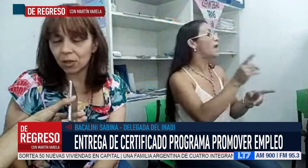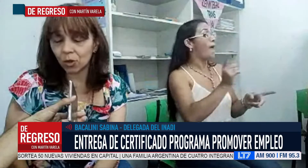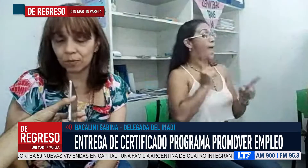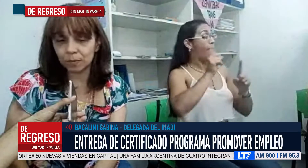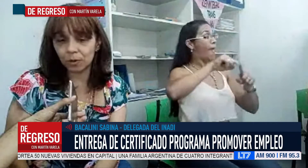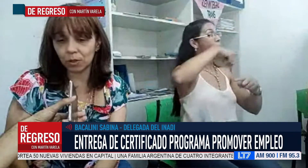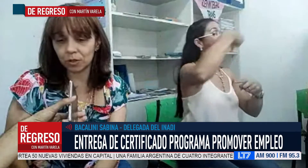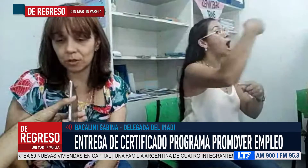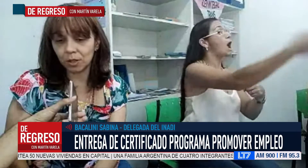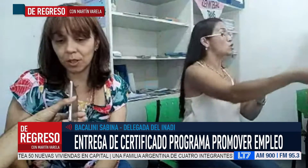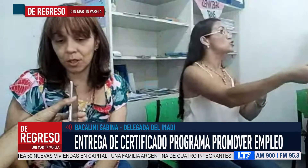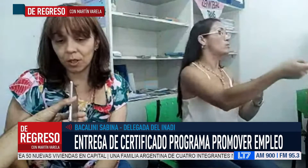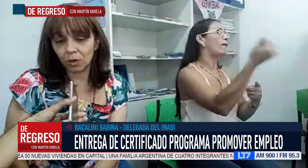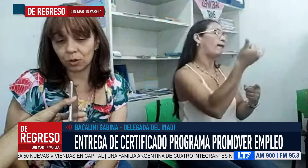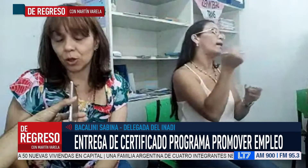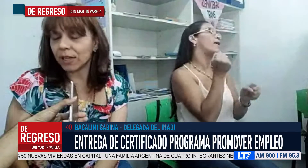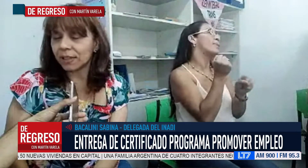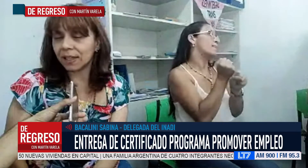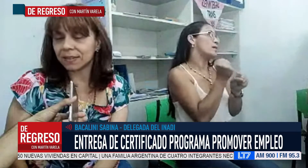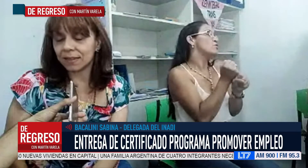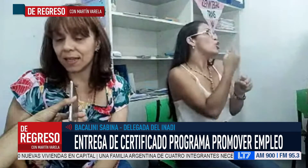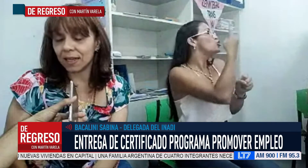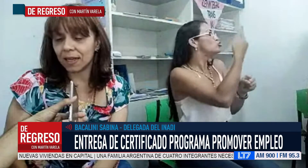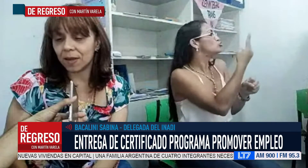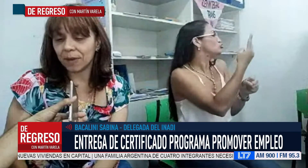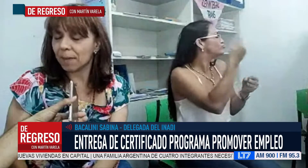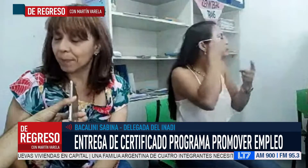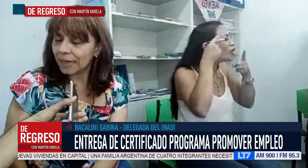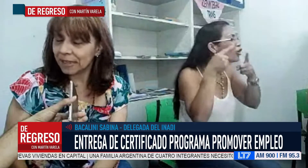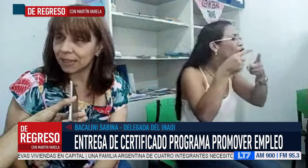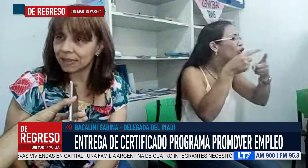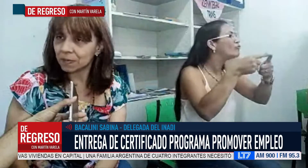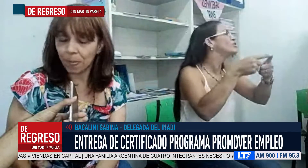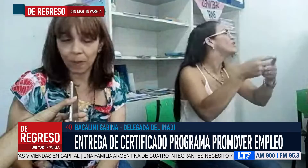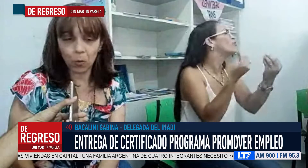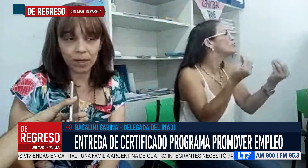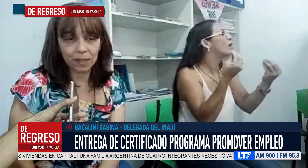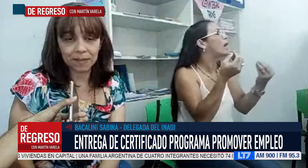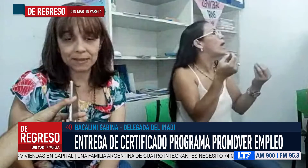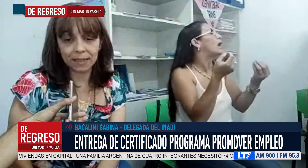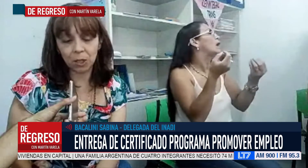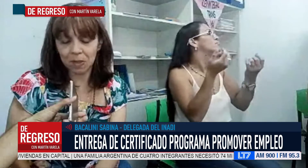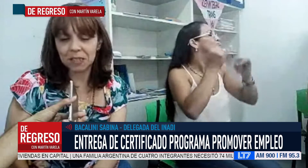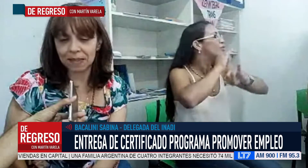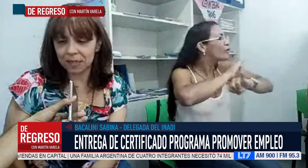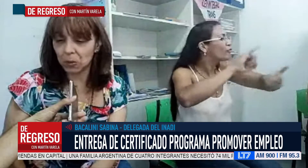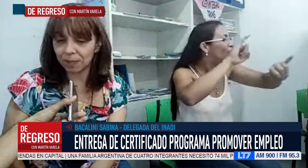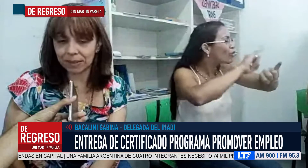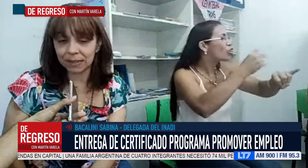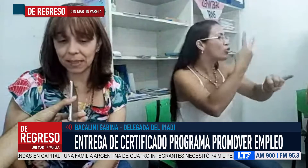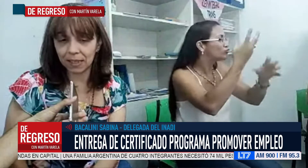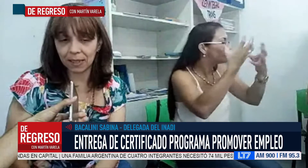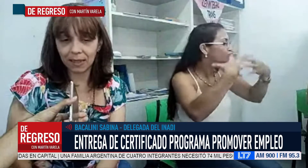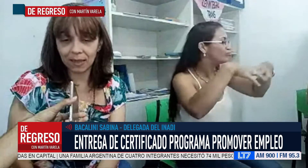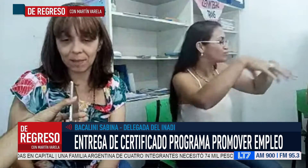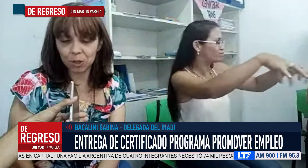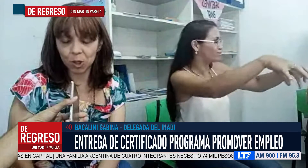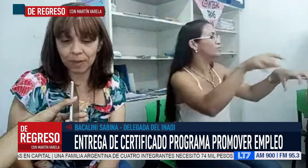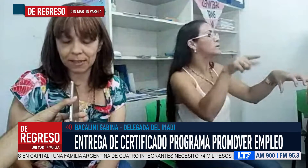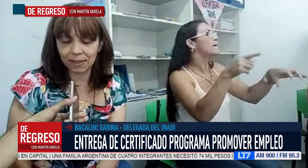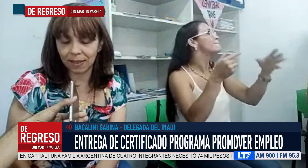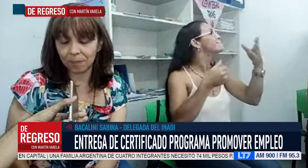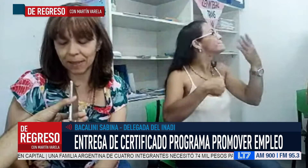empezarlo con dos grandes campañas, una que va a ser y nos va a llevar seguramente la